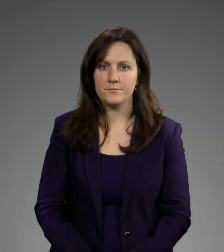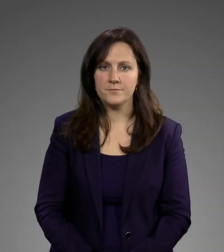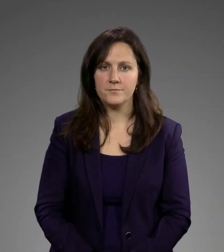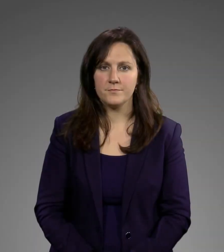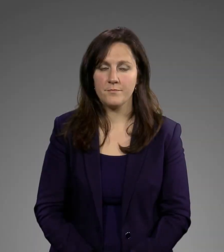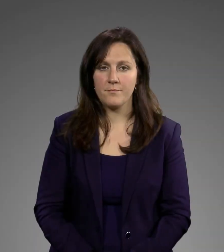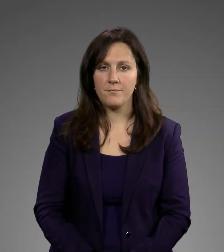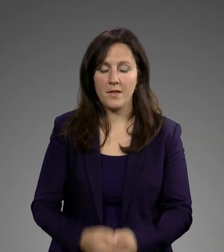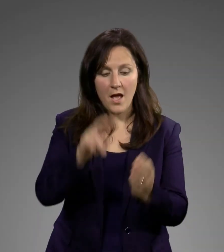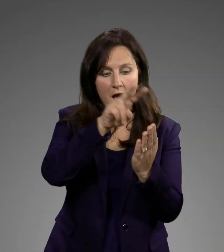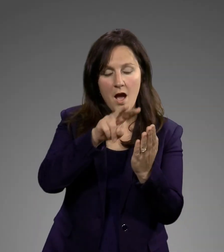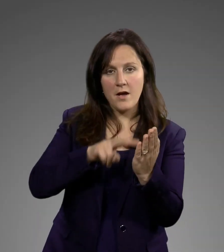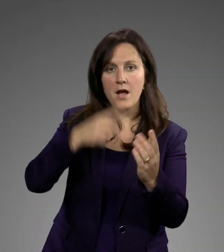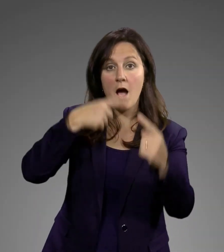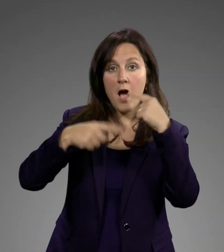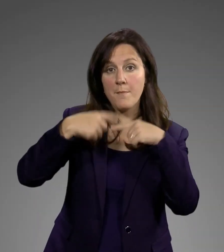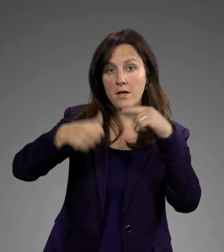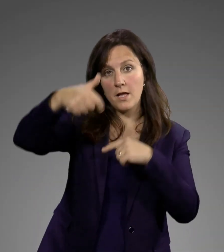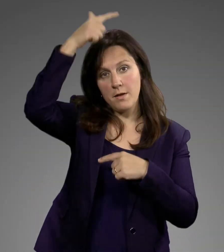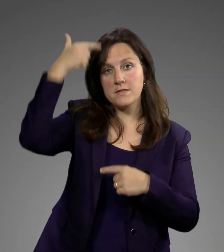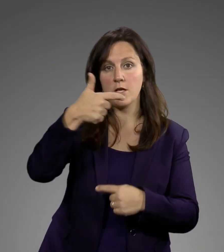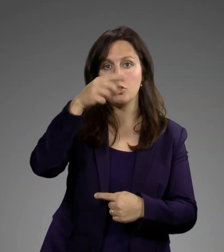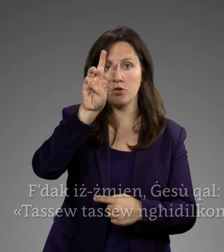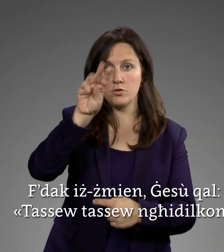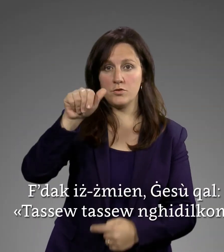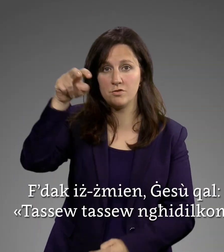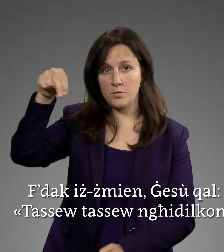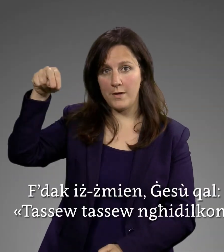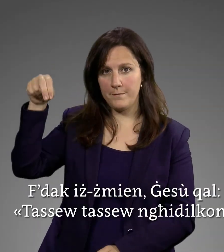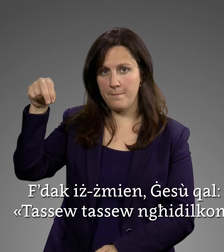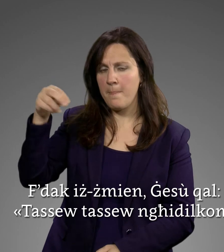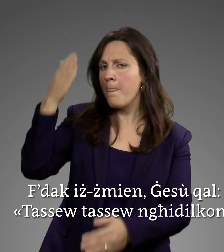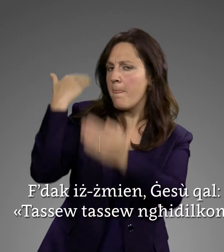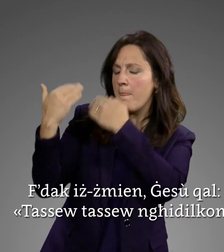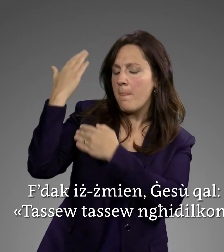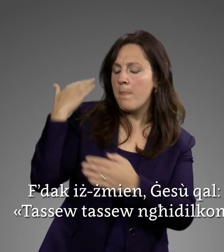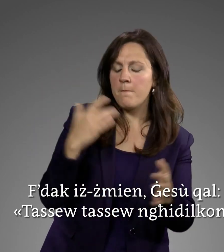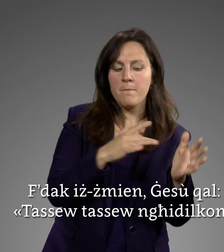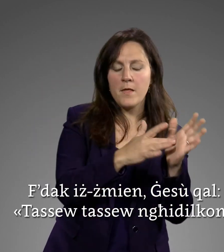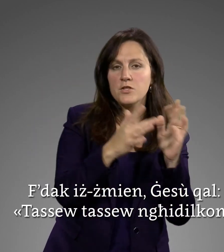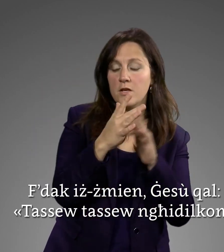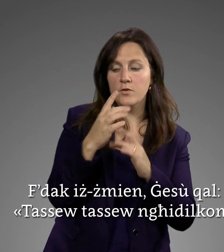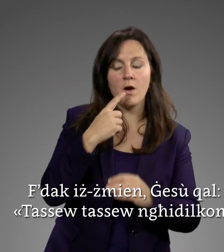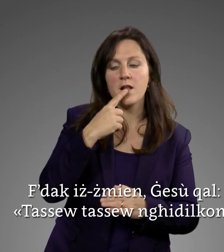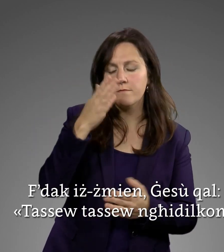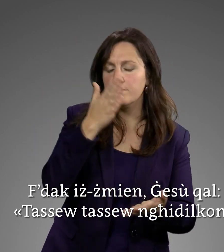Qari mill-Evanġelju skont San Ġwann. F'dak iż-żmien Ġesu qal: Tassew tassew